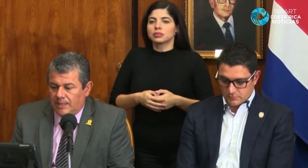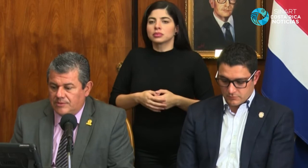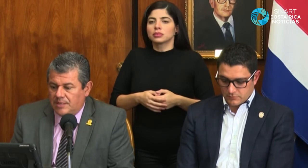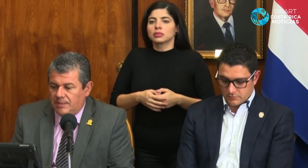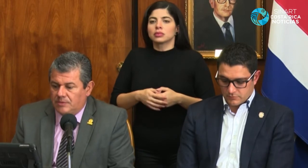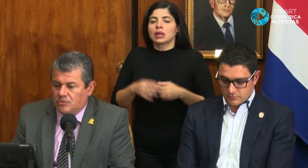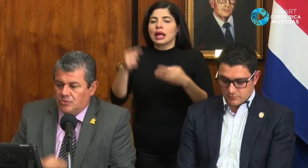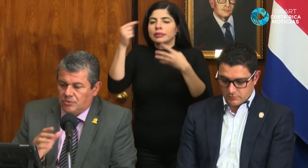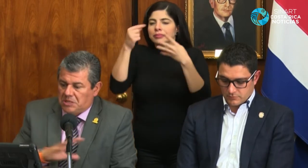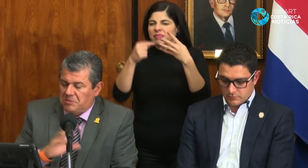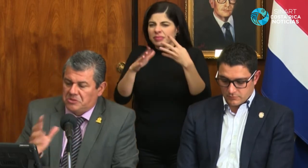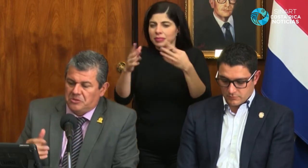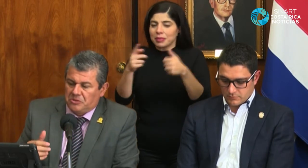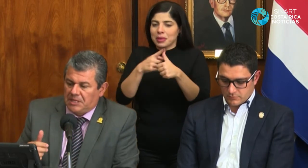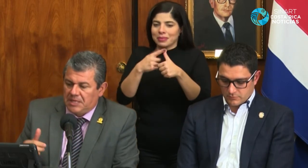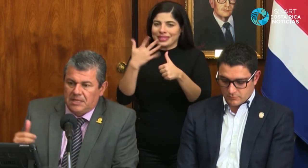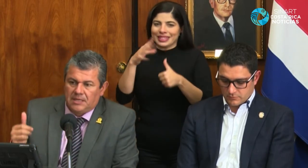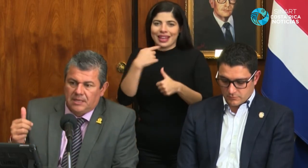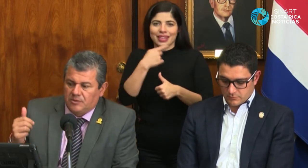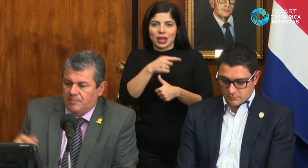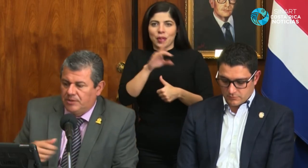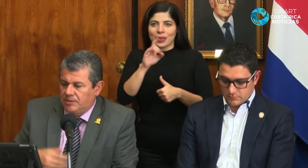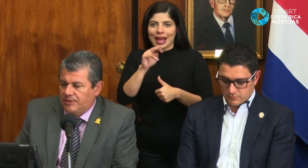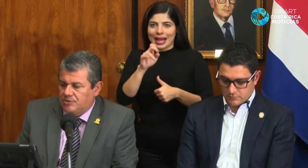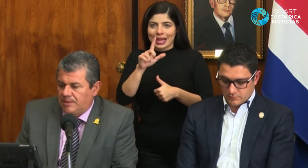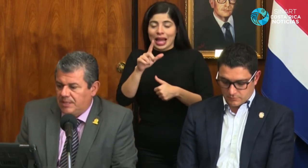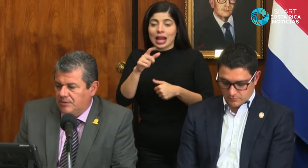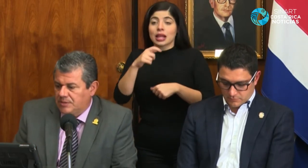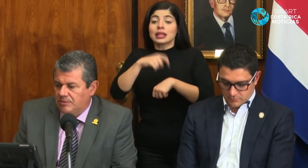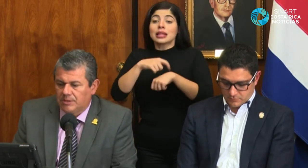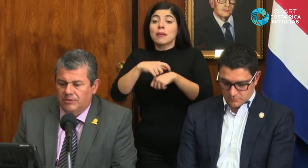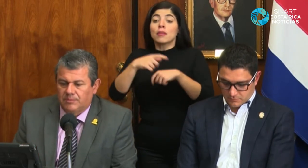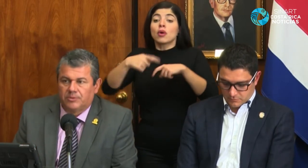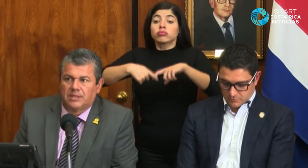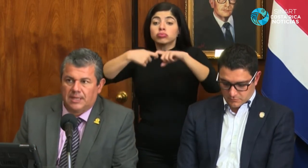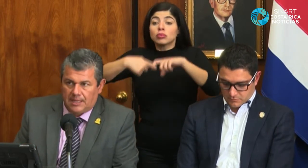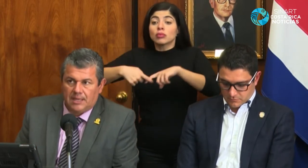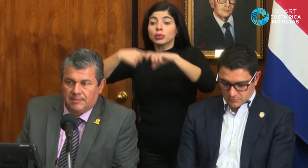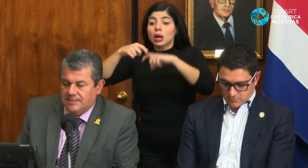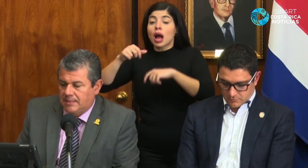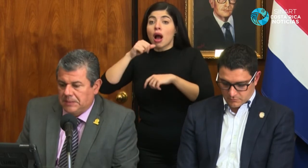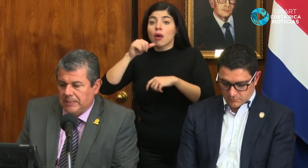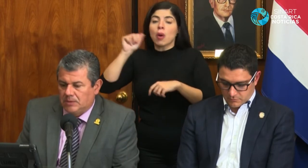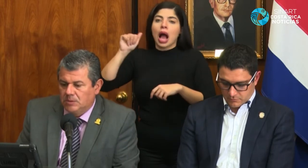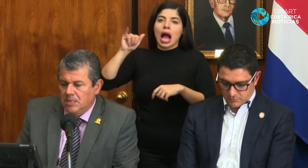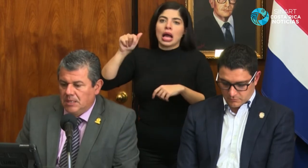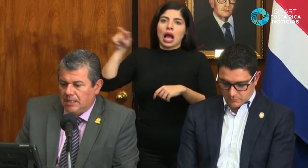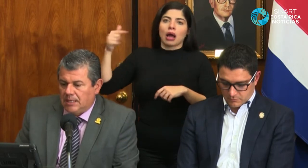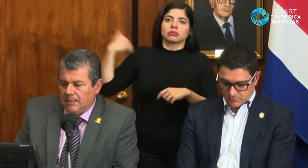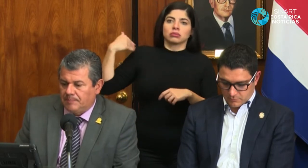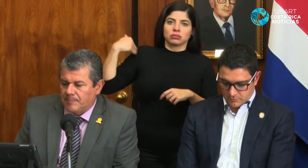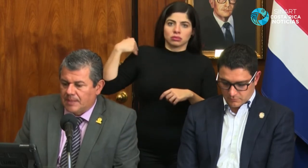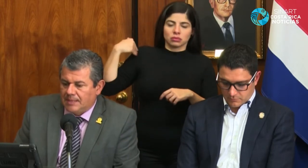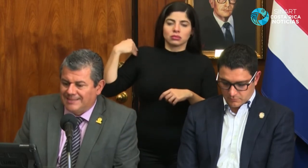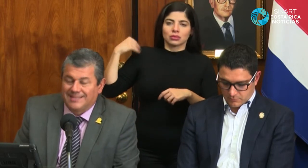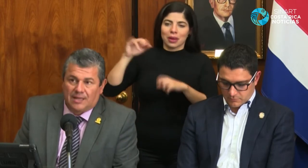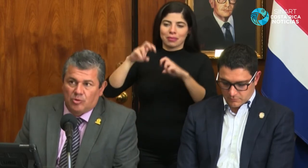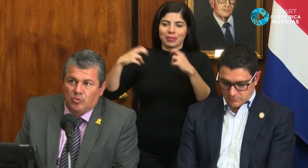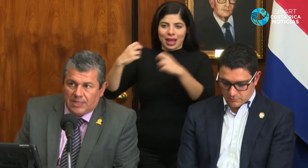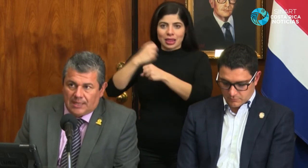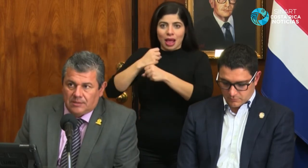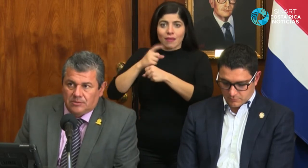con varios elementos. Uno, ya lo mencionó don Daniel, los periodos de racionamiento, según lo que nos reporta el AIA en la mesa de trabajo,